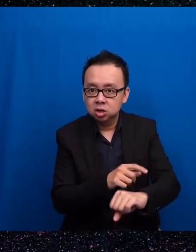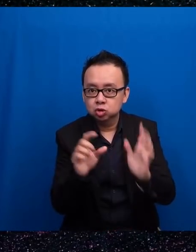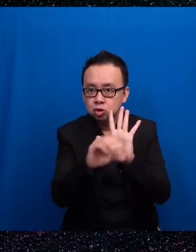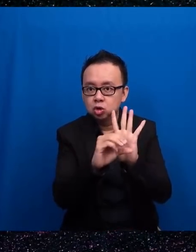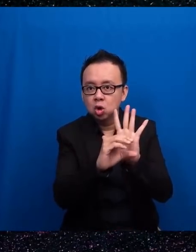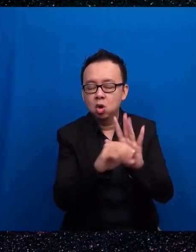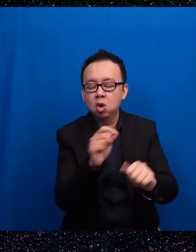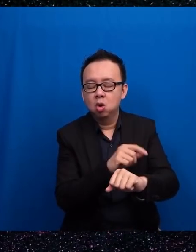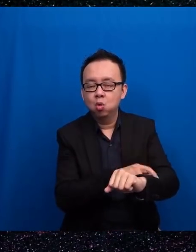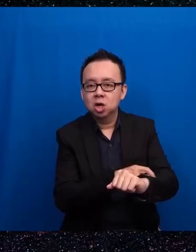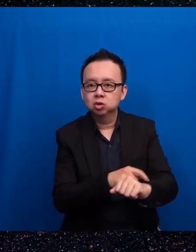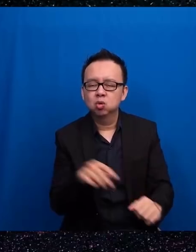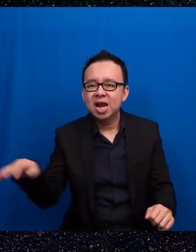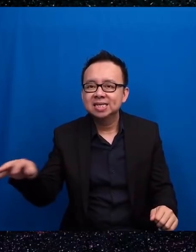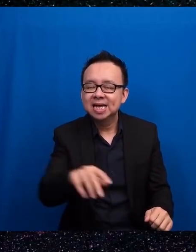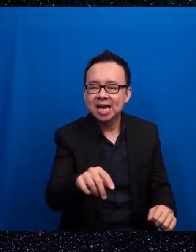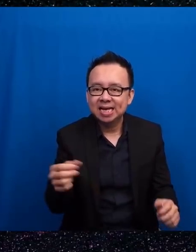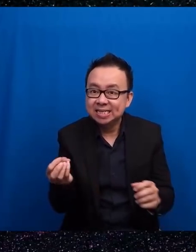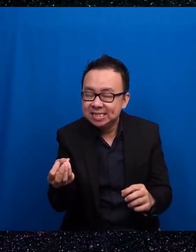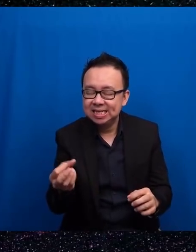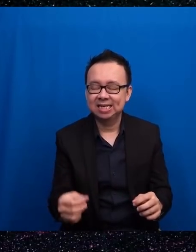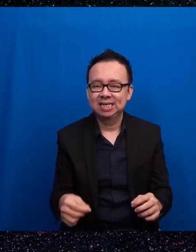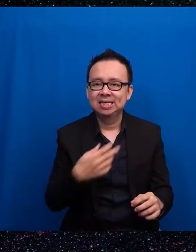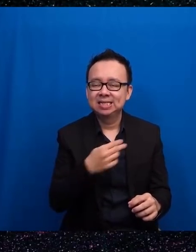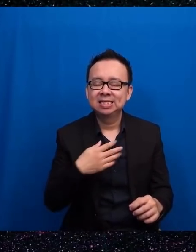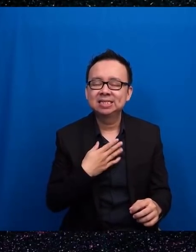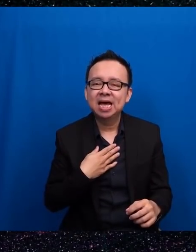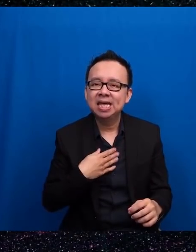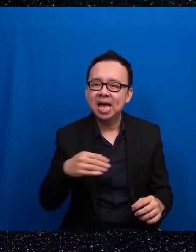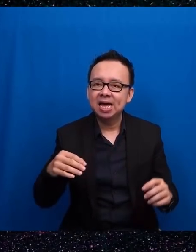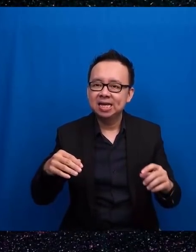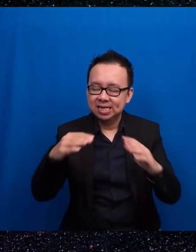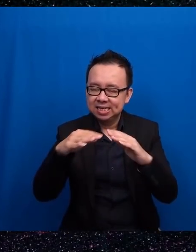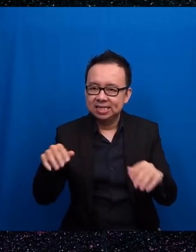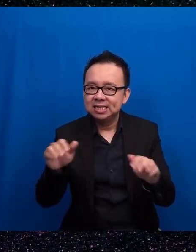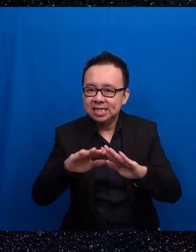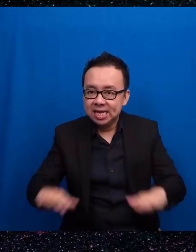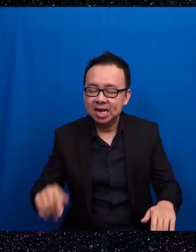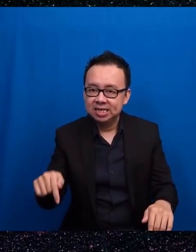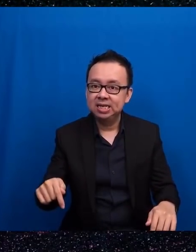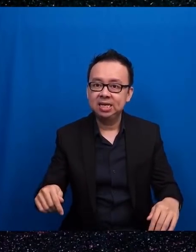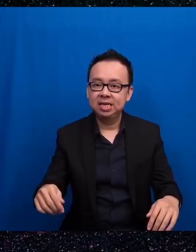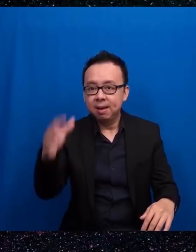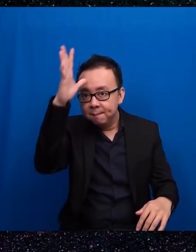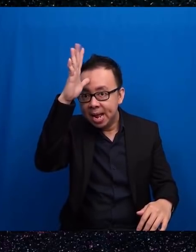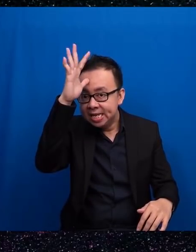di Pulau Bali, ya, tinggal di sebuah hotel selama hampir 1 minggu. Nah namanya anak-anak ya kan, mereka